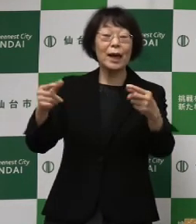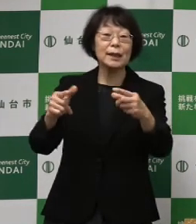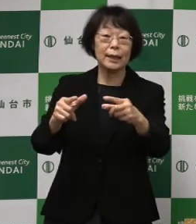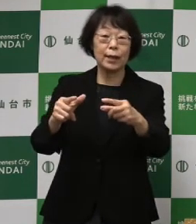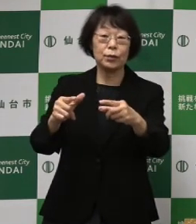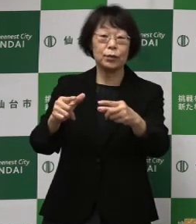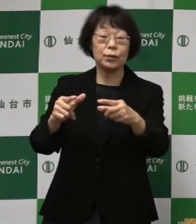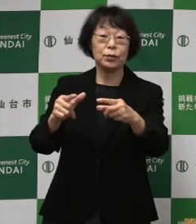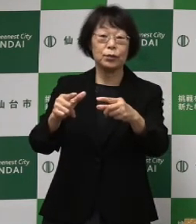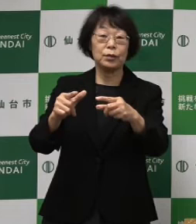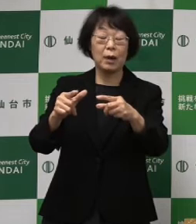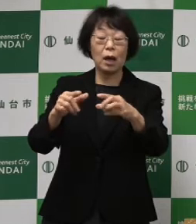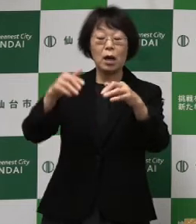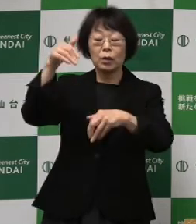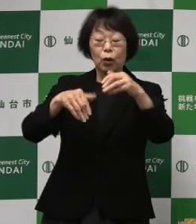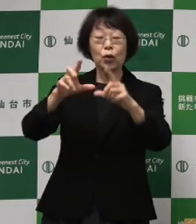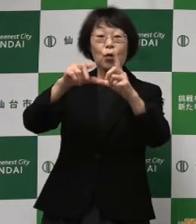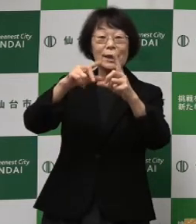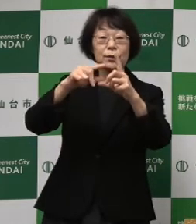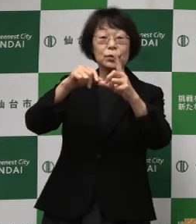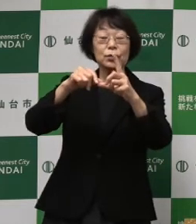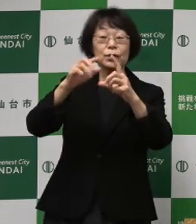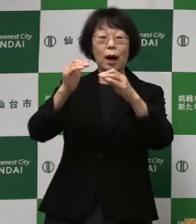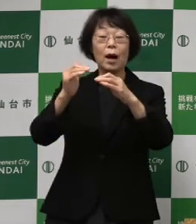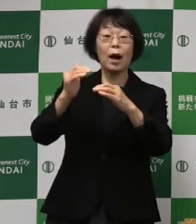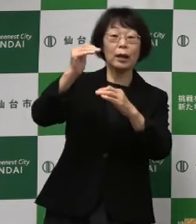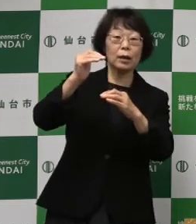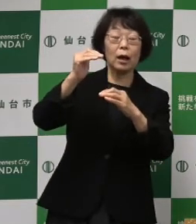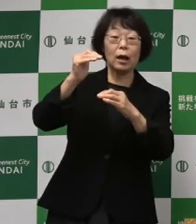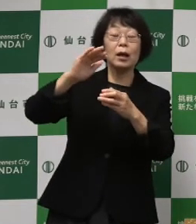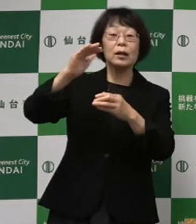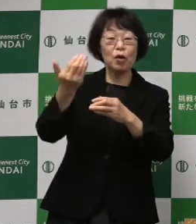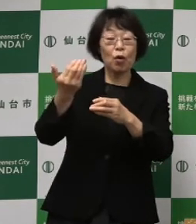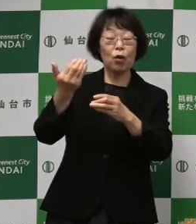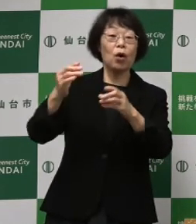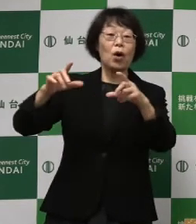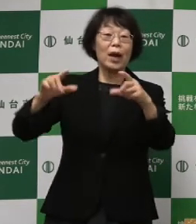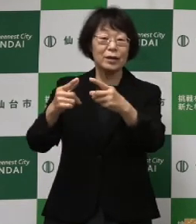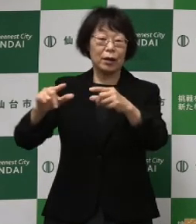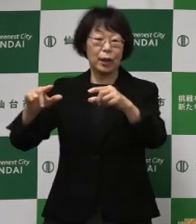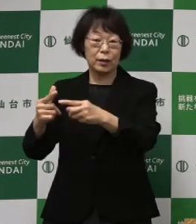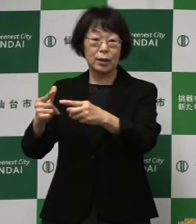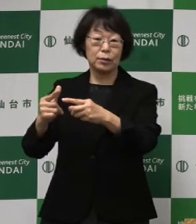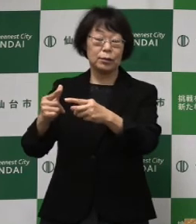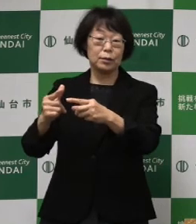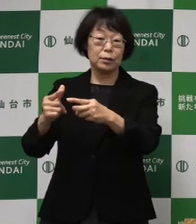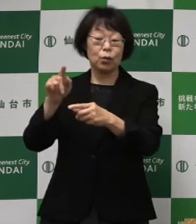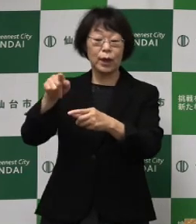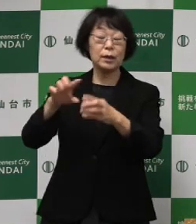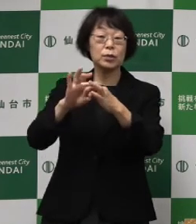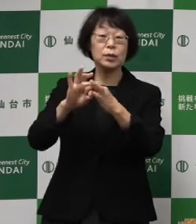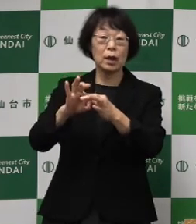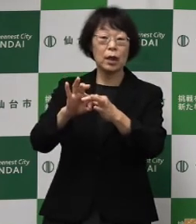。投票率が上がったにもかかわらずこういうことになっているということについて、このこと